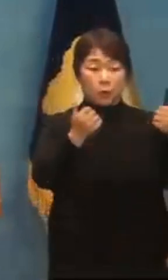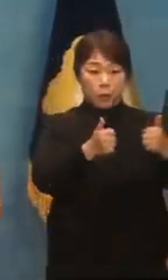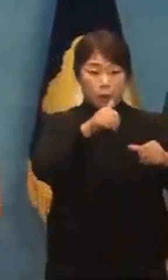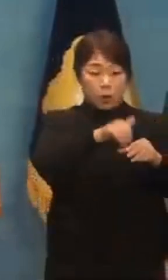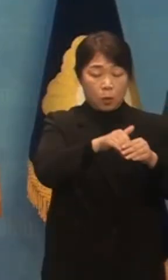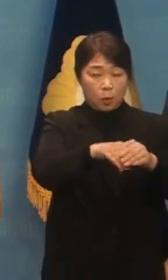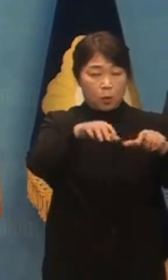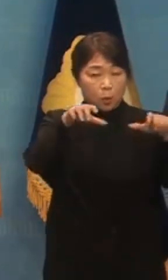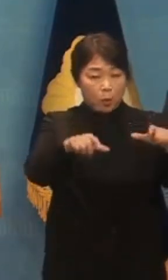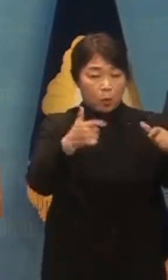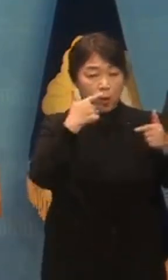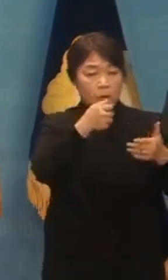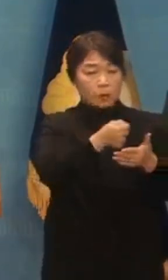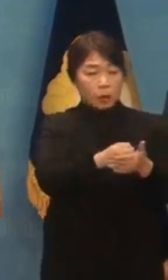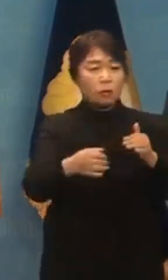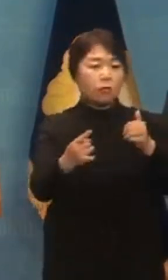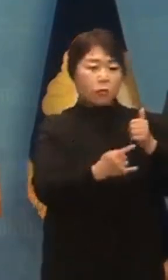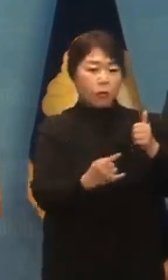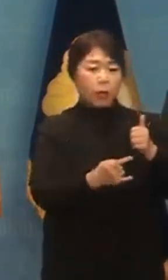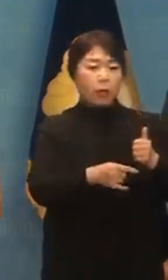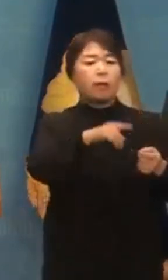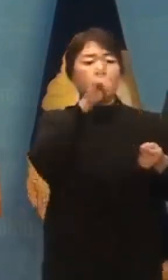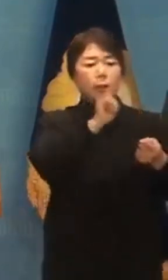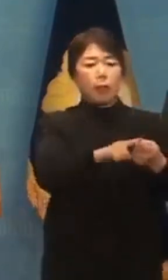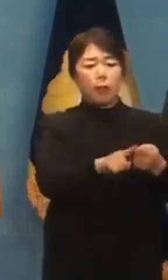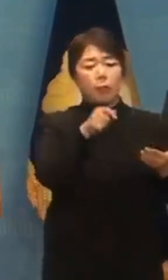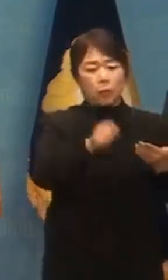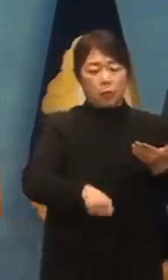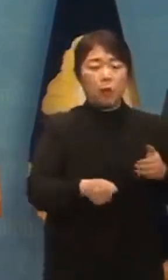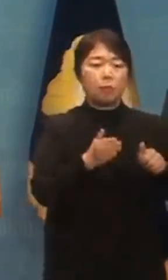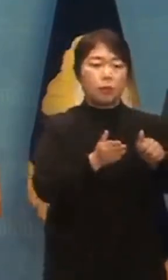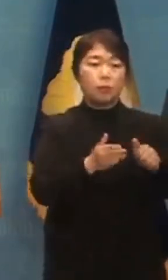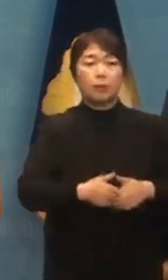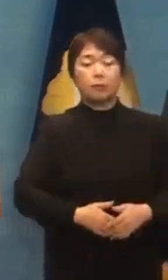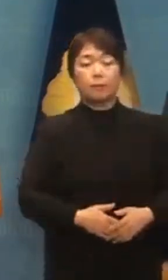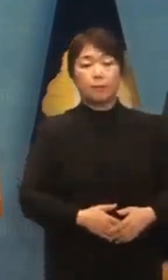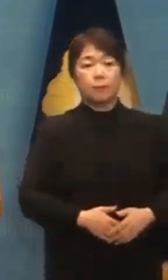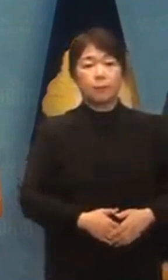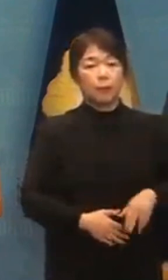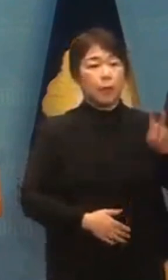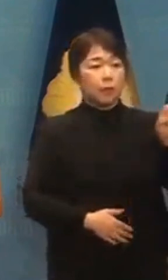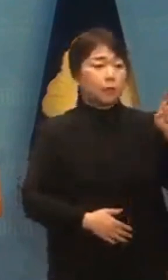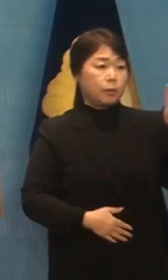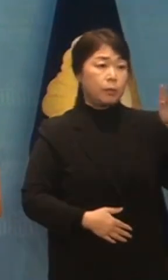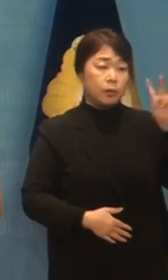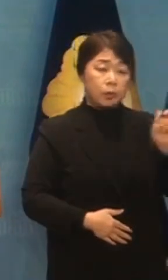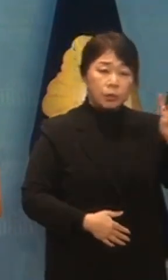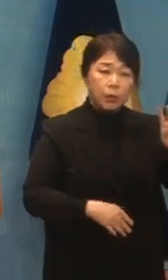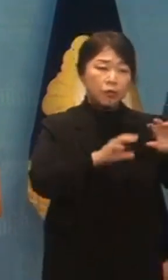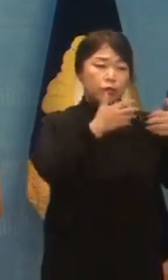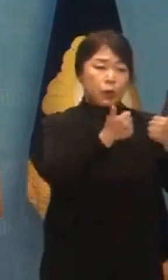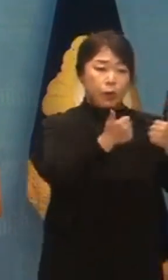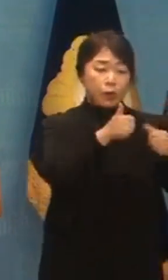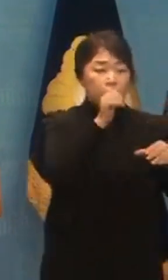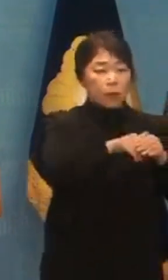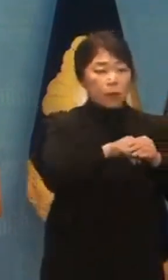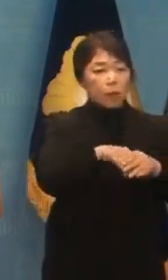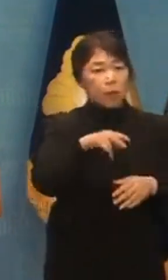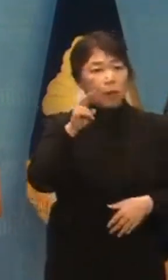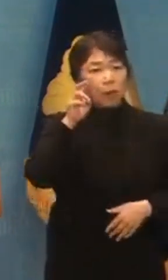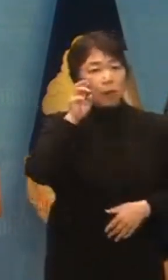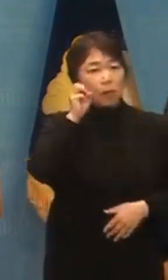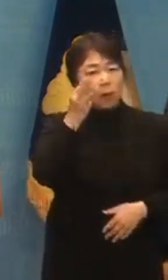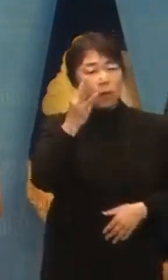국회의원 선거구 획정위원회의 획정안은 원안 통과되어야 합니다. 22대 총선이 이제 100일도 남지